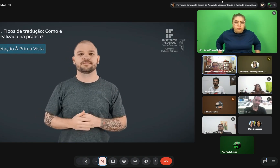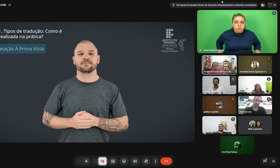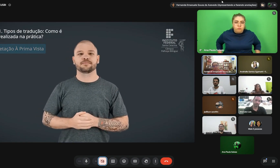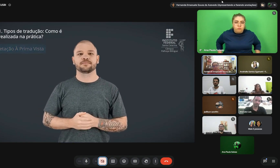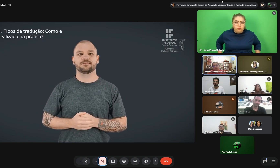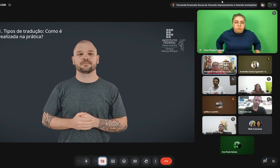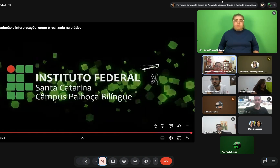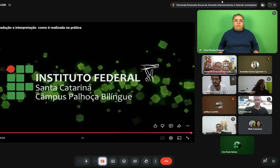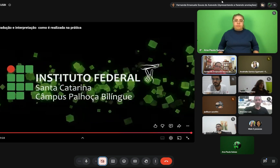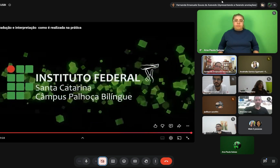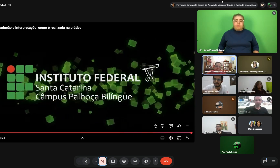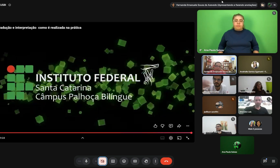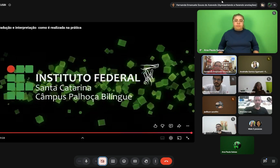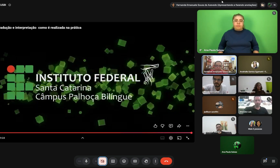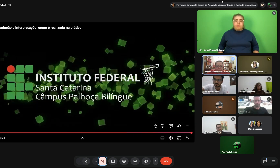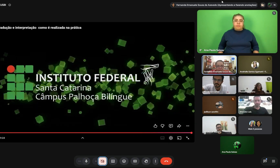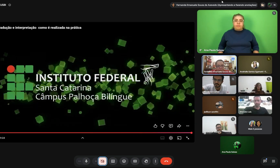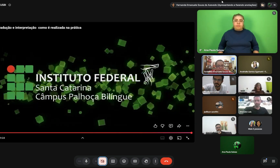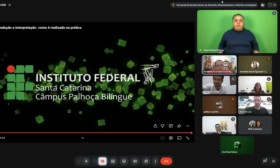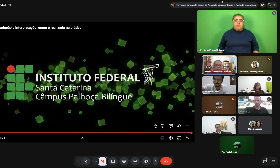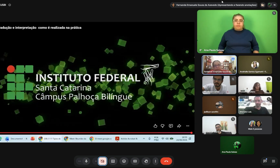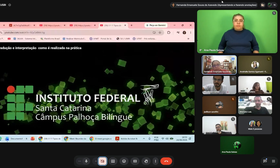fazendo a tradução.